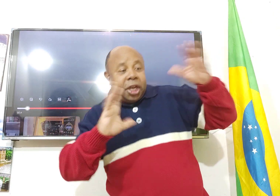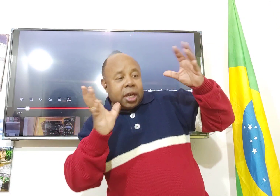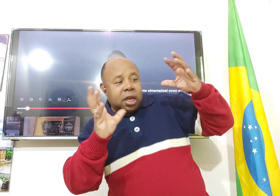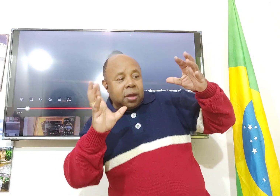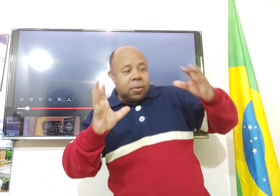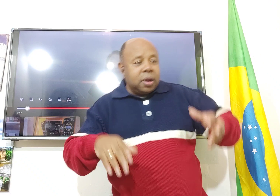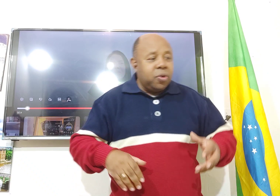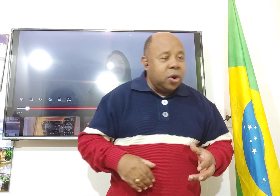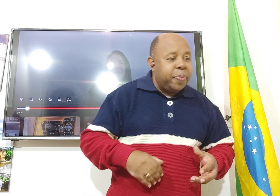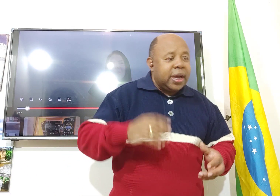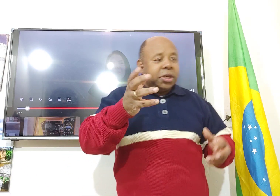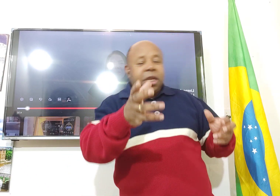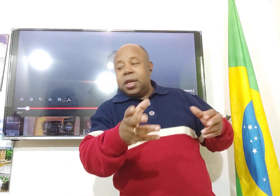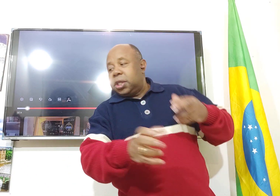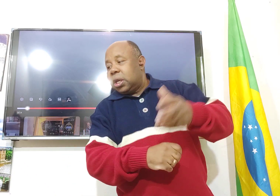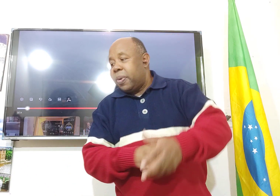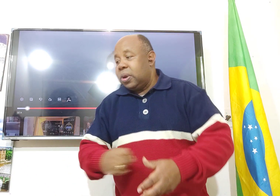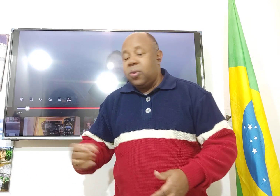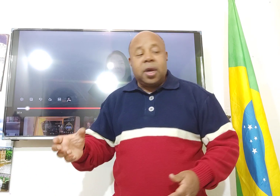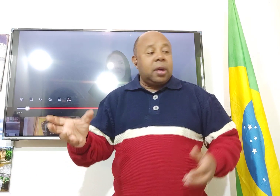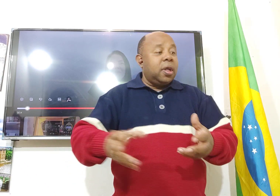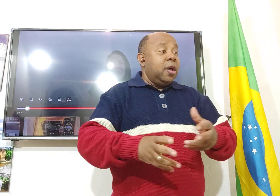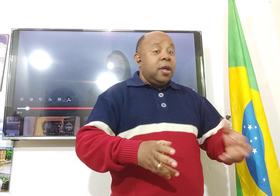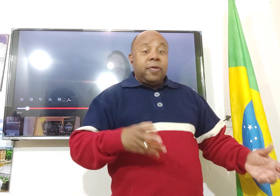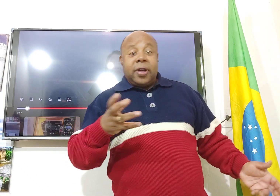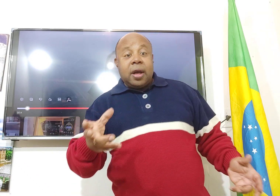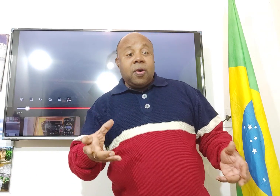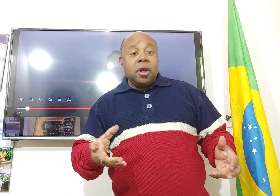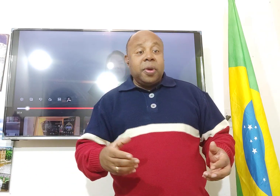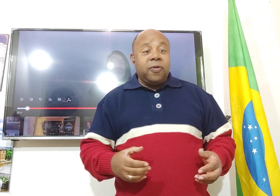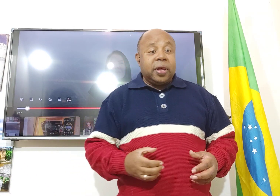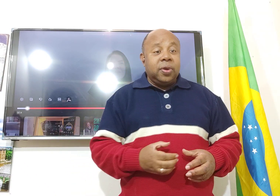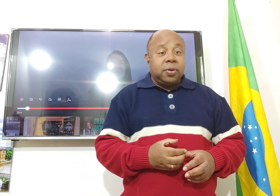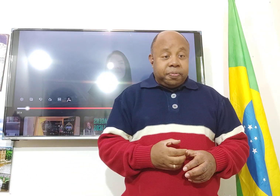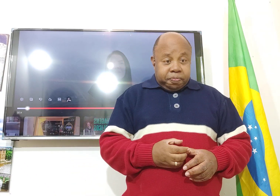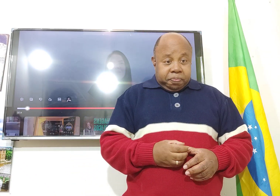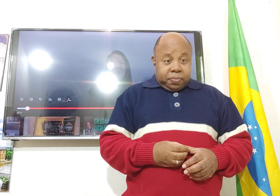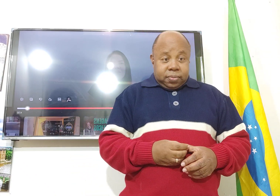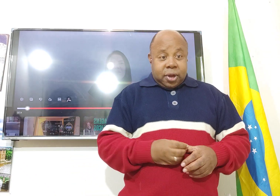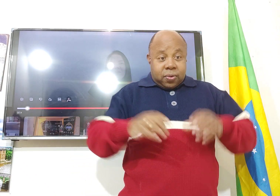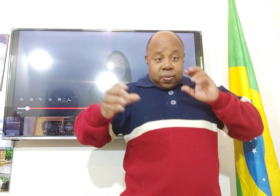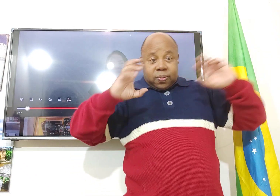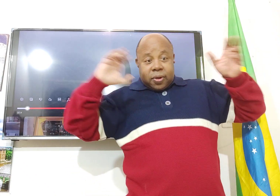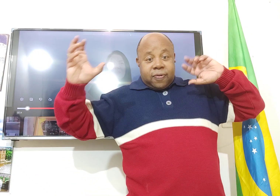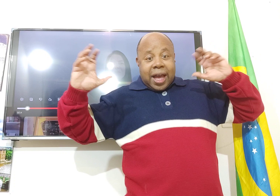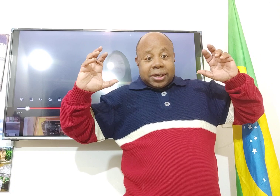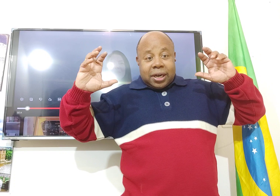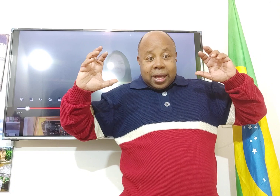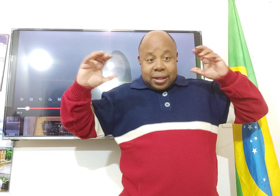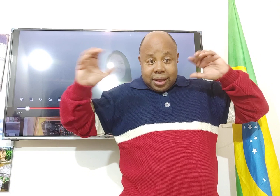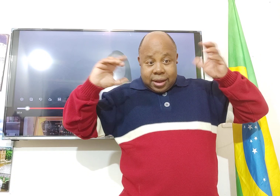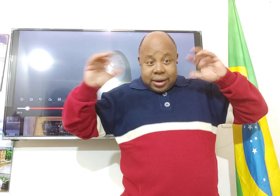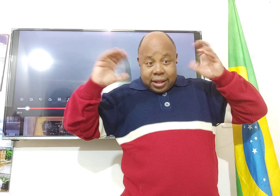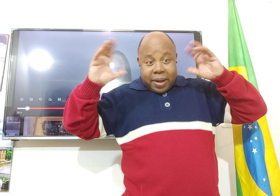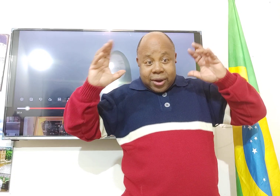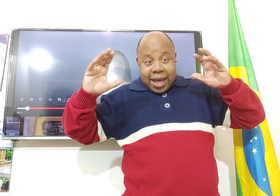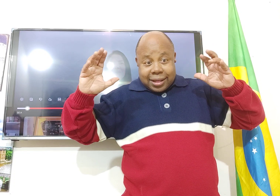xícara, que o demônio pega a xícara pega o demônio, aquela coisa. Você fala, e agora, como é que eu faço isso? Ele viaja nas maionese,